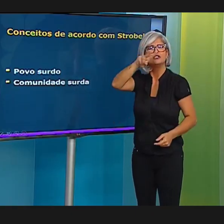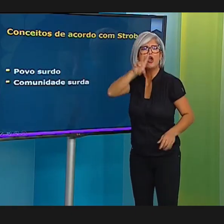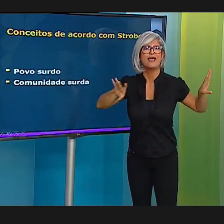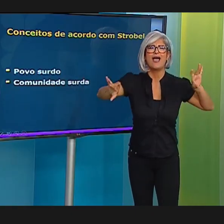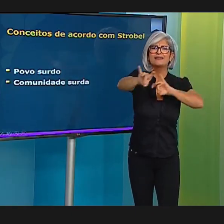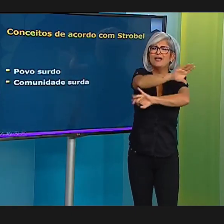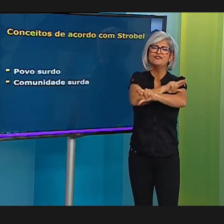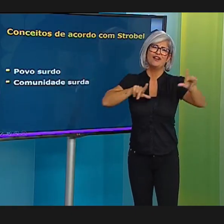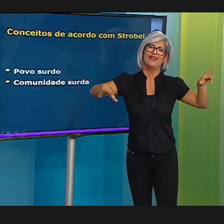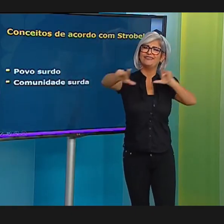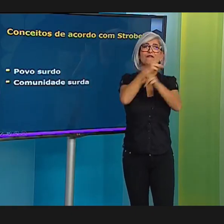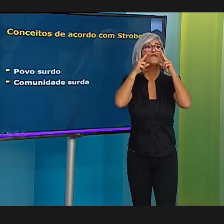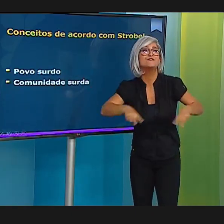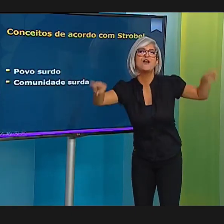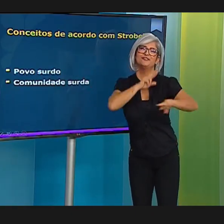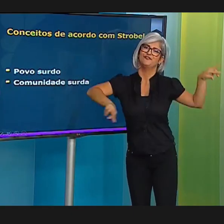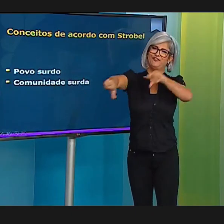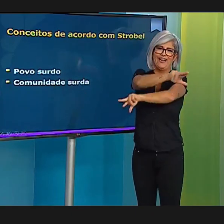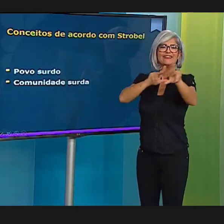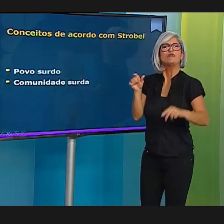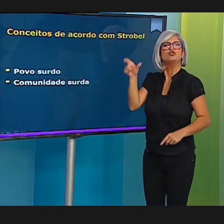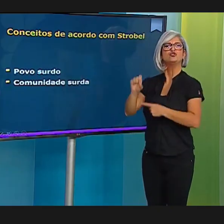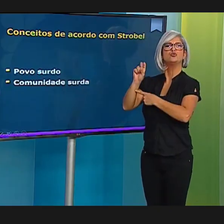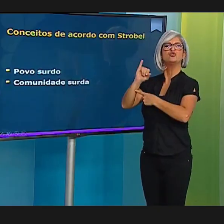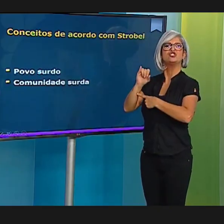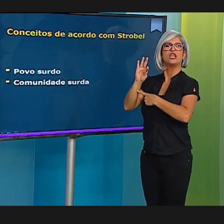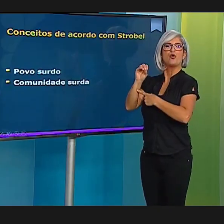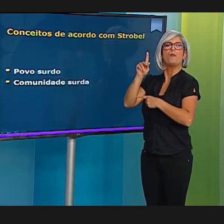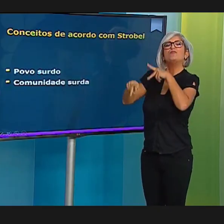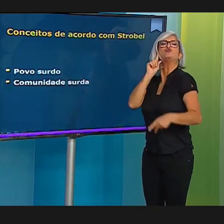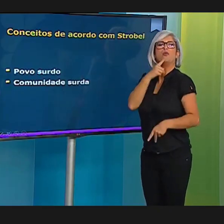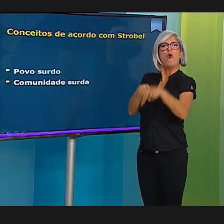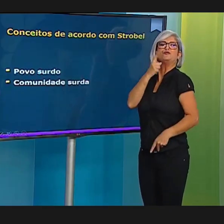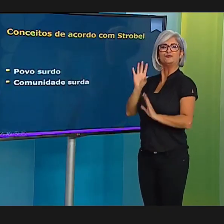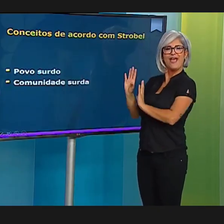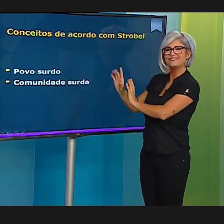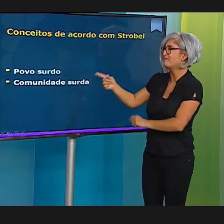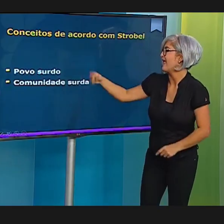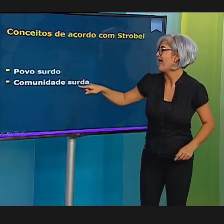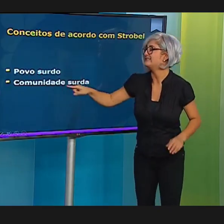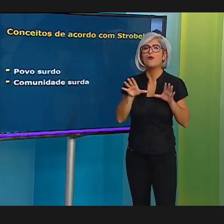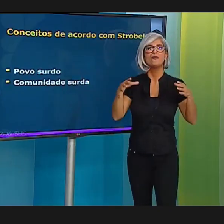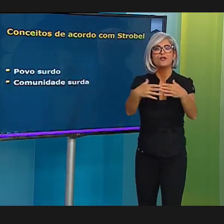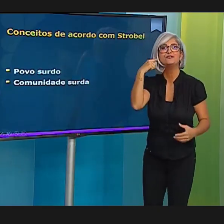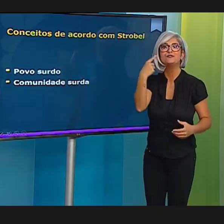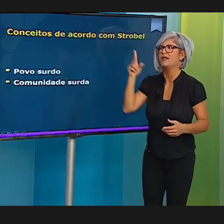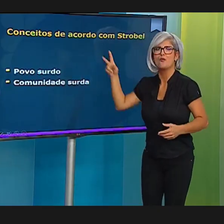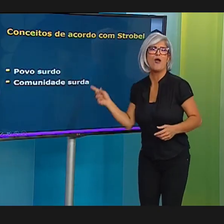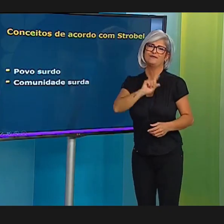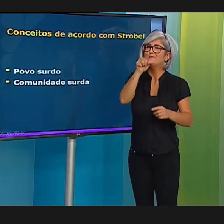surdo, tradicionalmente, em um contexto histórico, as experiências dos surdos são muito diferentes, mas eles gostam de estar convivendo ali em seu